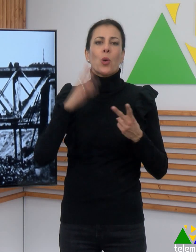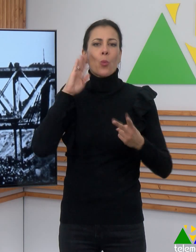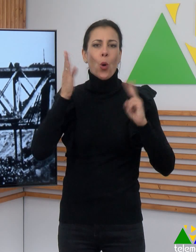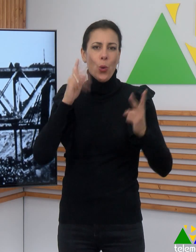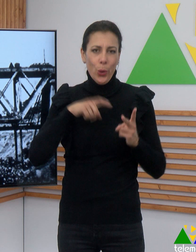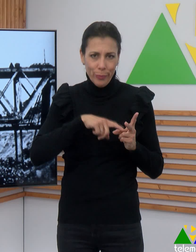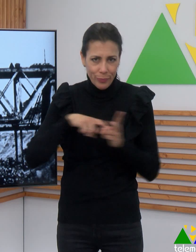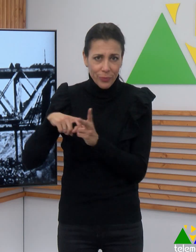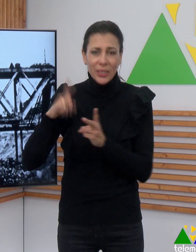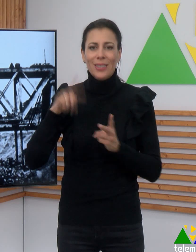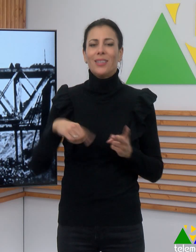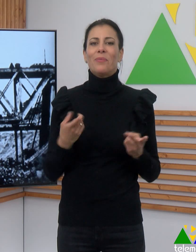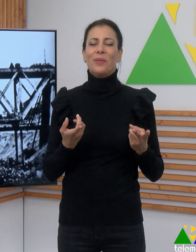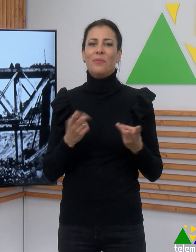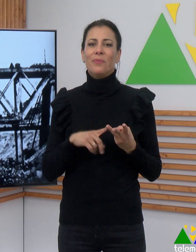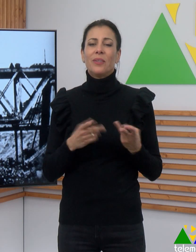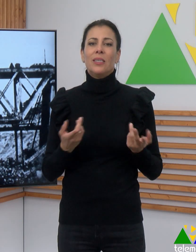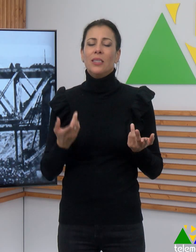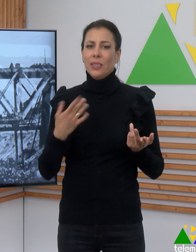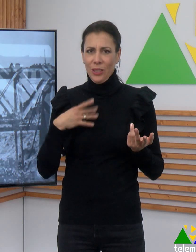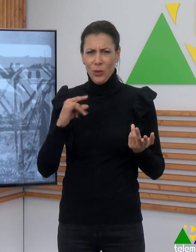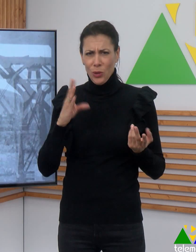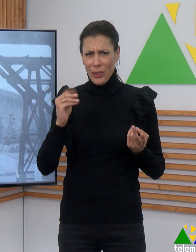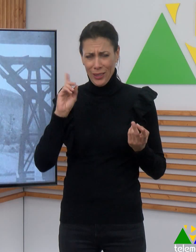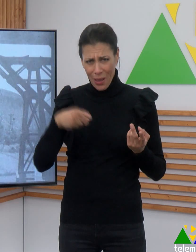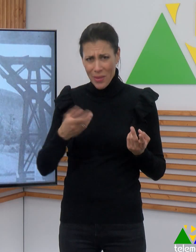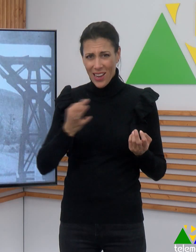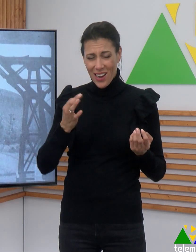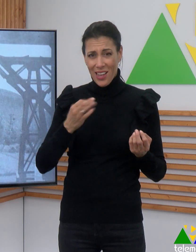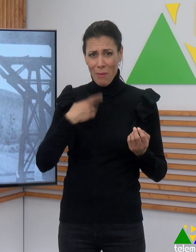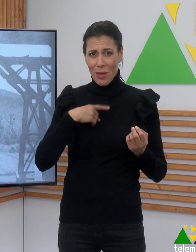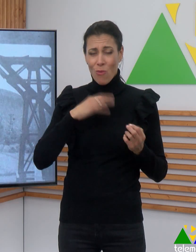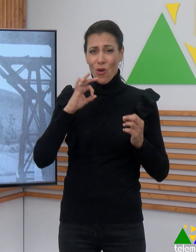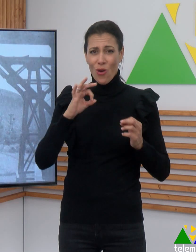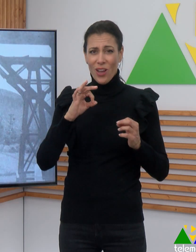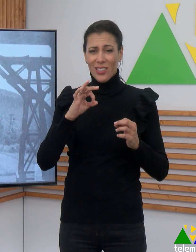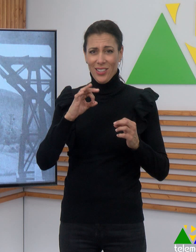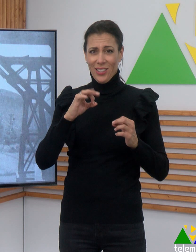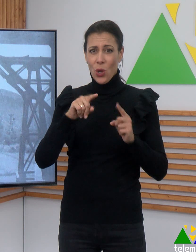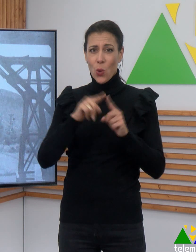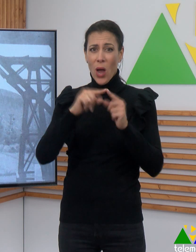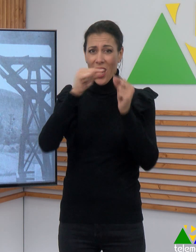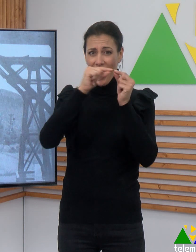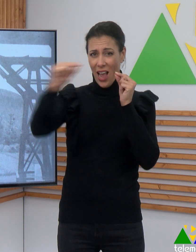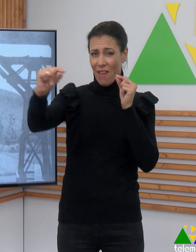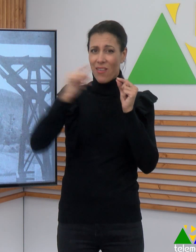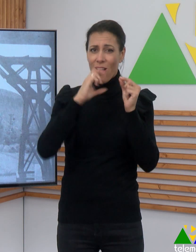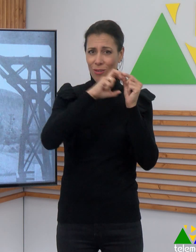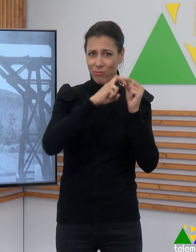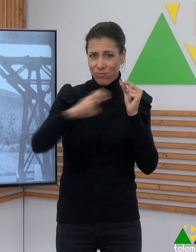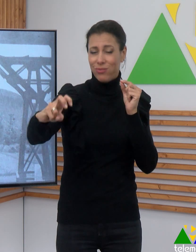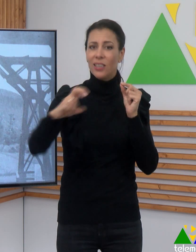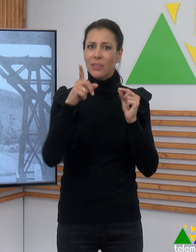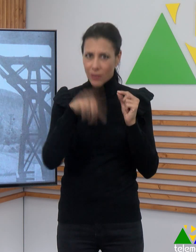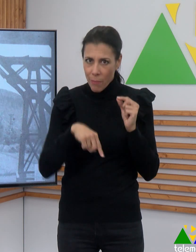caballos, la diligencia. A principios de los años 80 del siglo. Y tuvimos el teleférico famoso. El Sí, el cable aéreo. El cable aéreo. El cable aéreo. Eso